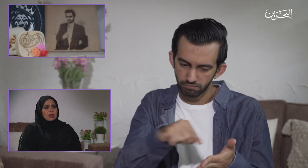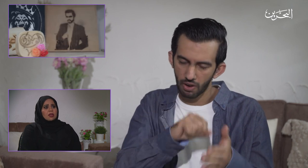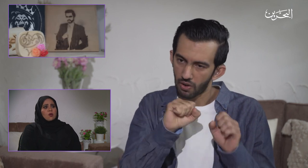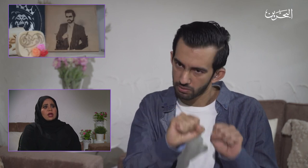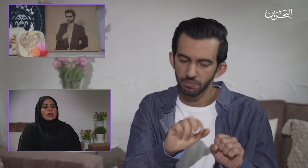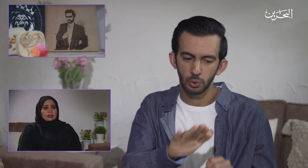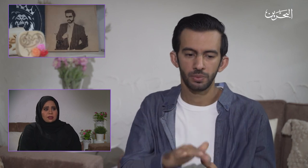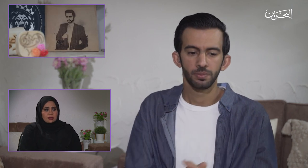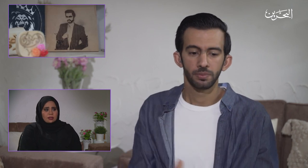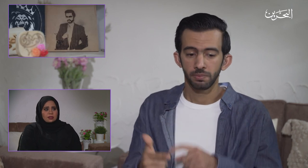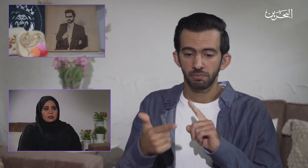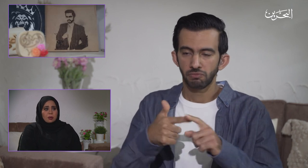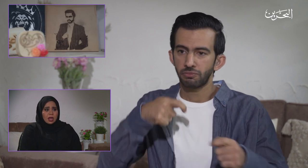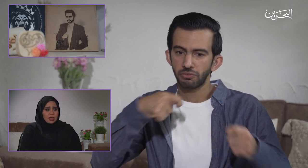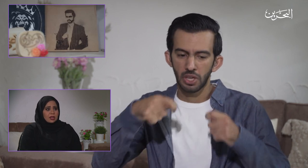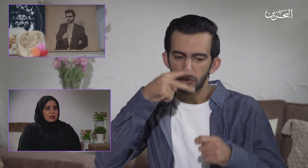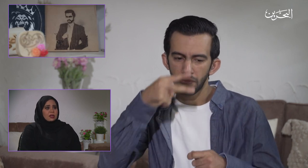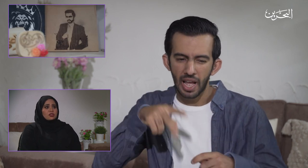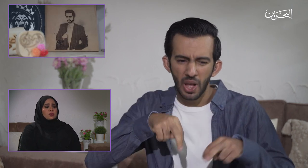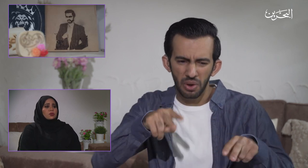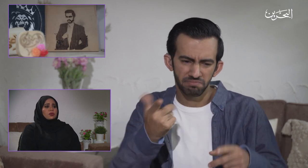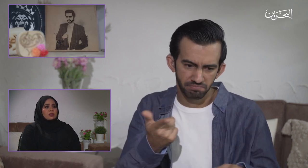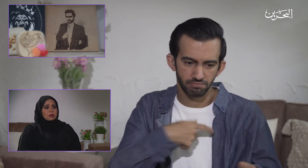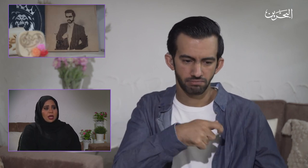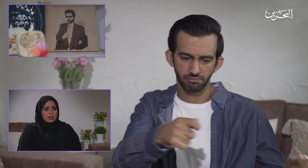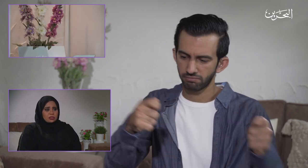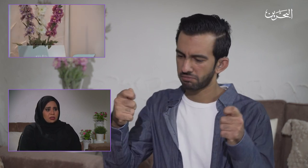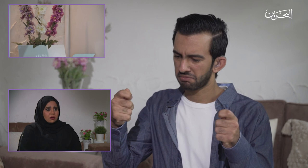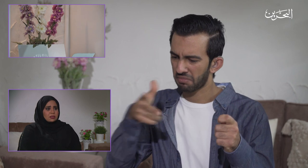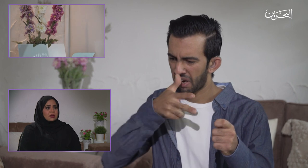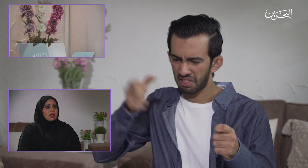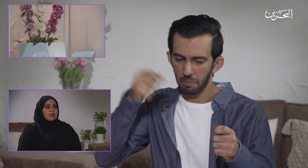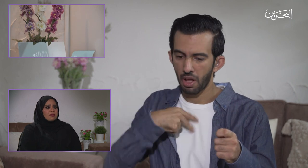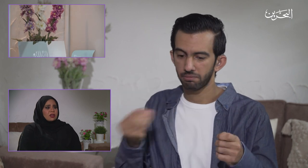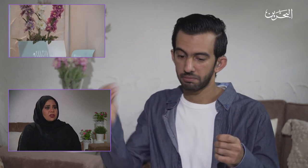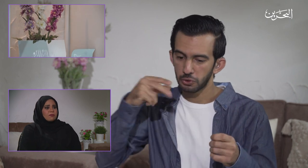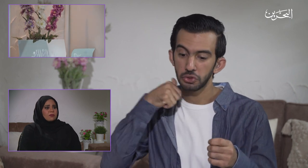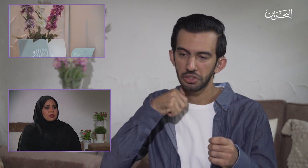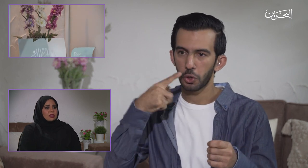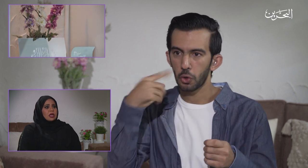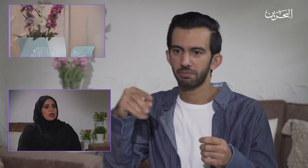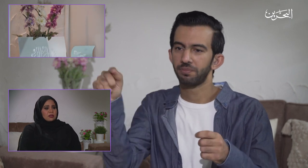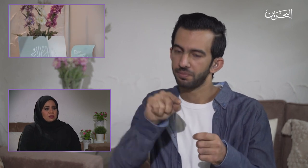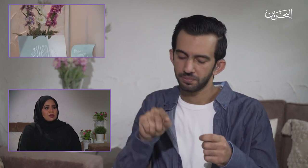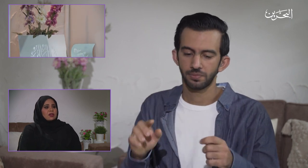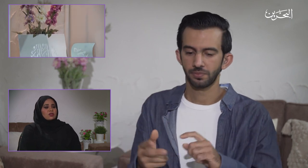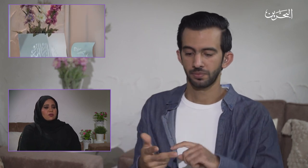إن هو الطباعة على الجلود، الطباعة على الجزاز، فشاف إن يشوف